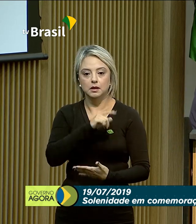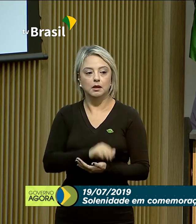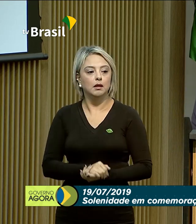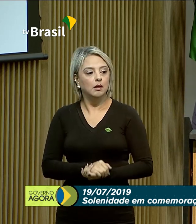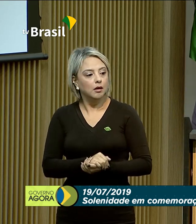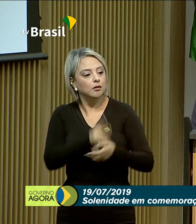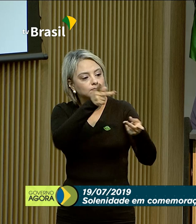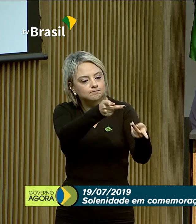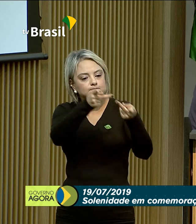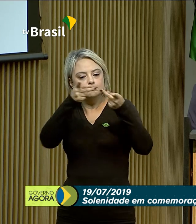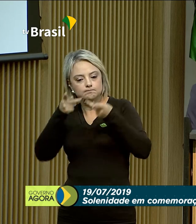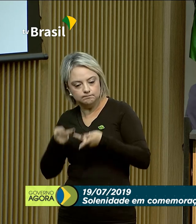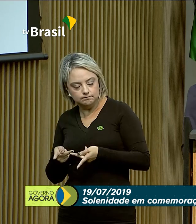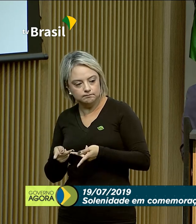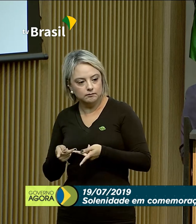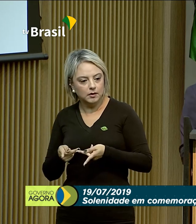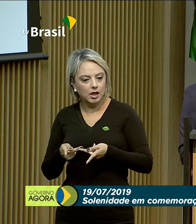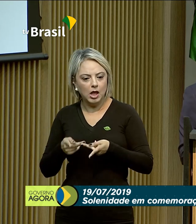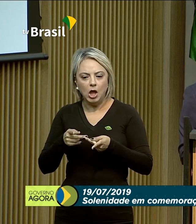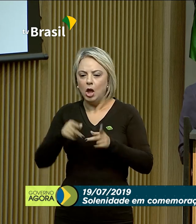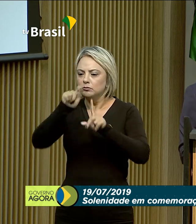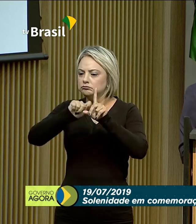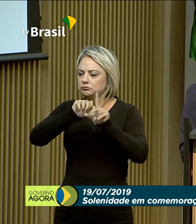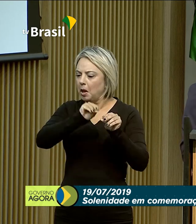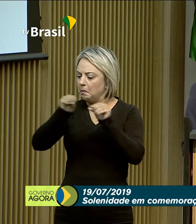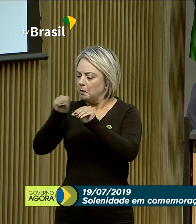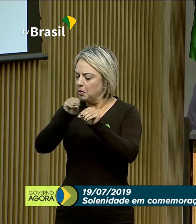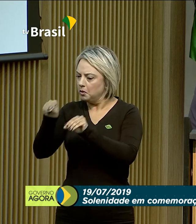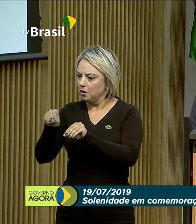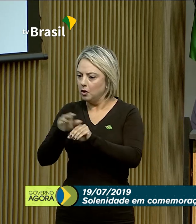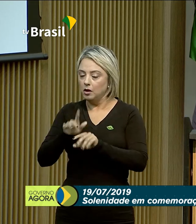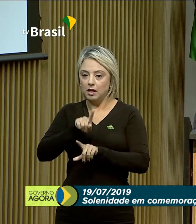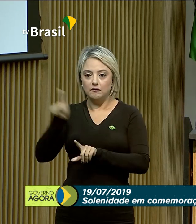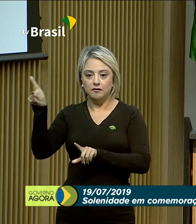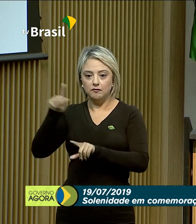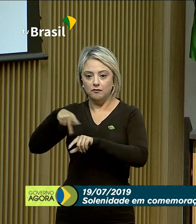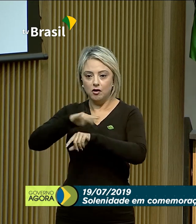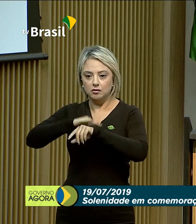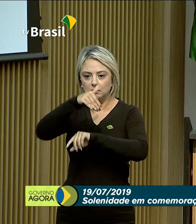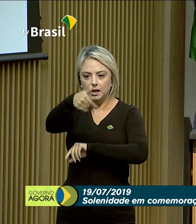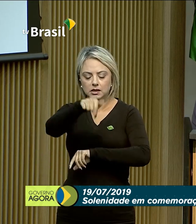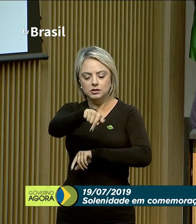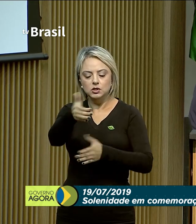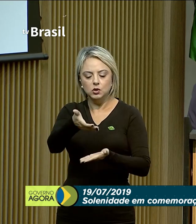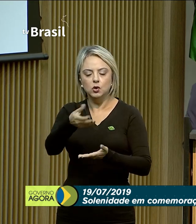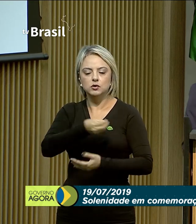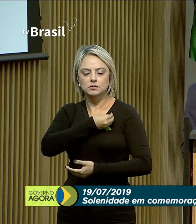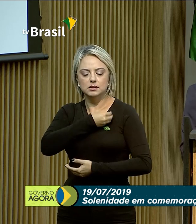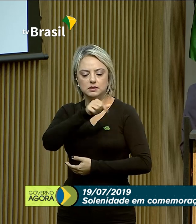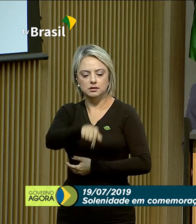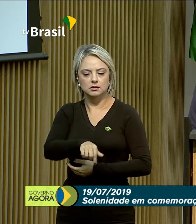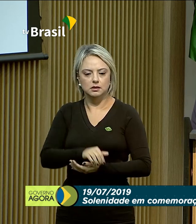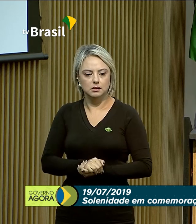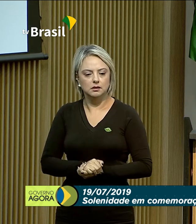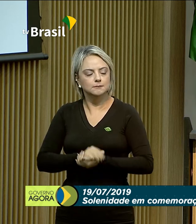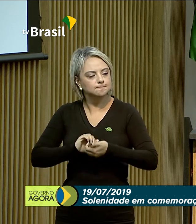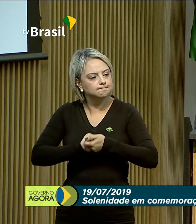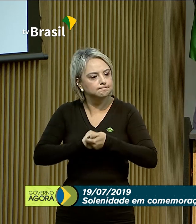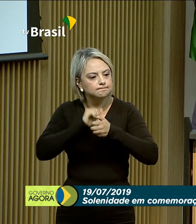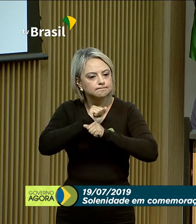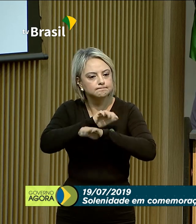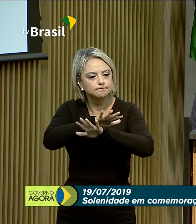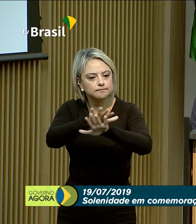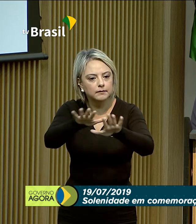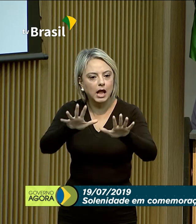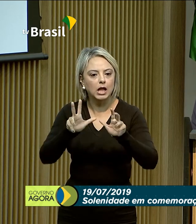prontamente ao nosso convite, modificando sua agenda, que estava em Zurique, para vir abrilhantar esta cerimônia. Estendo meus agradecimentos